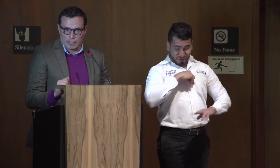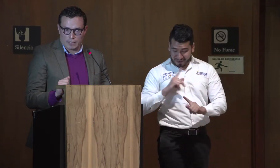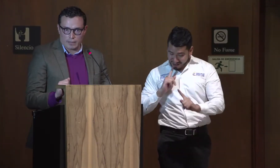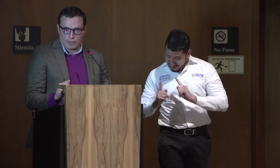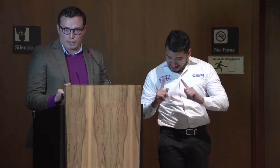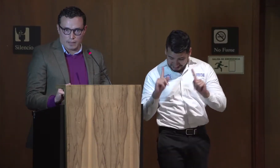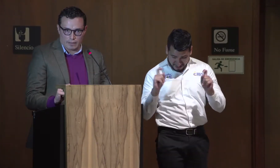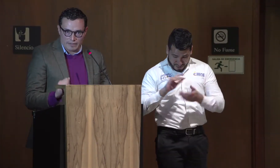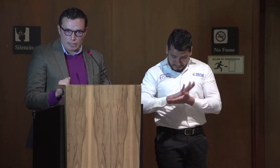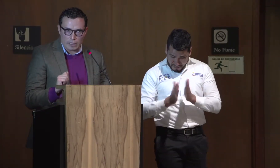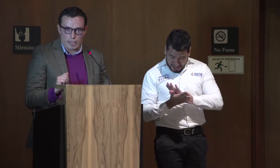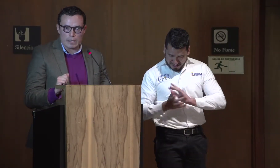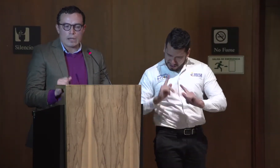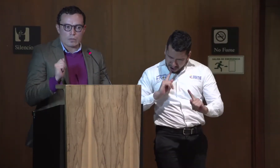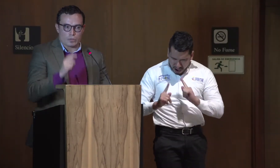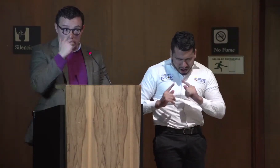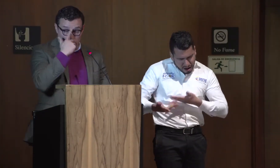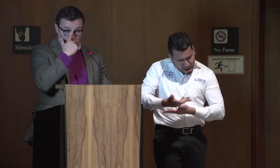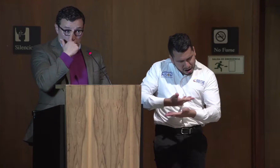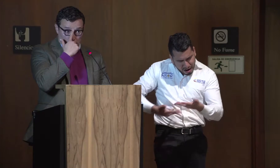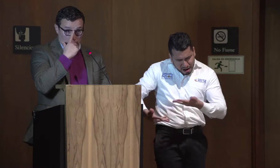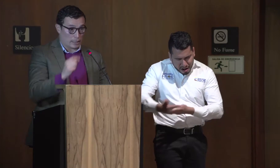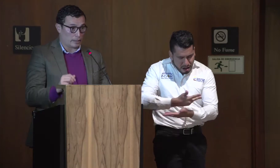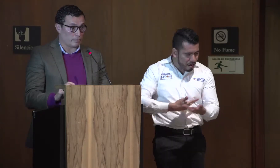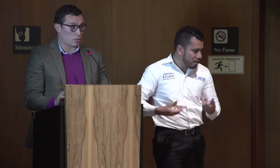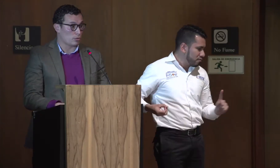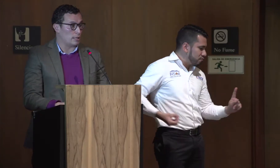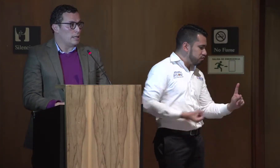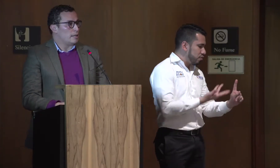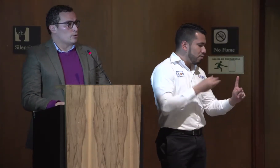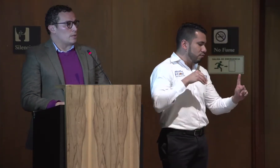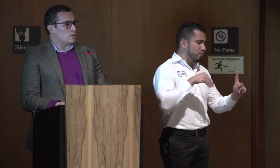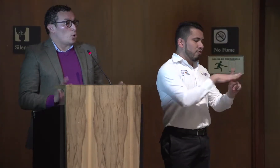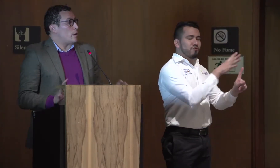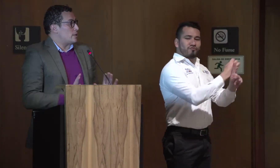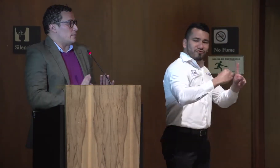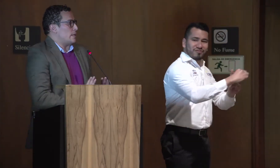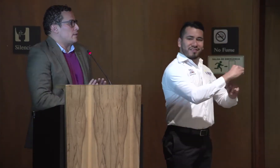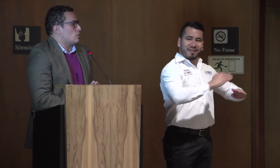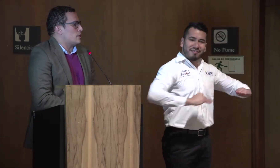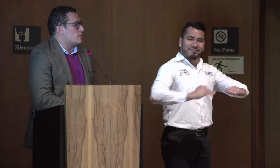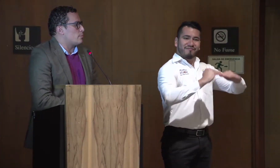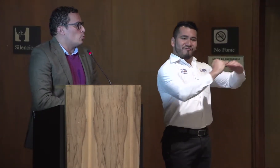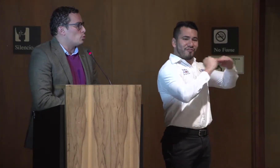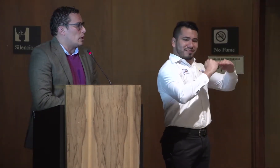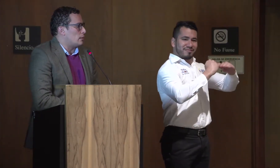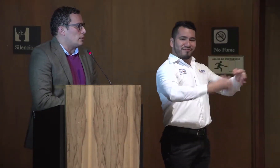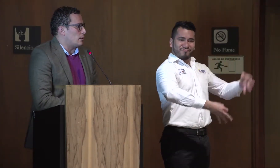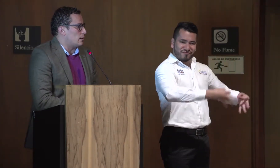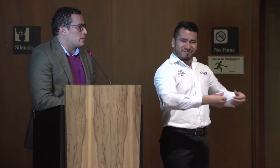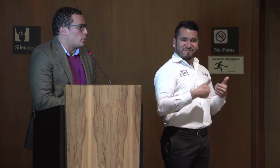logramos en definitiva construir una sociedad más equitativa y más justa. Entonces, yo veo esas implicaciones en este